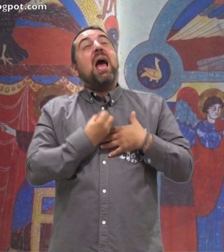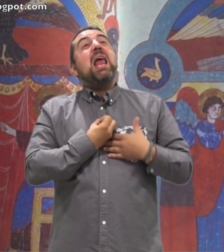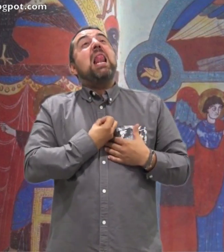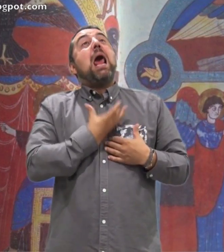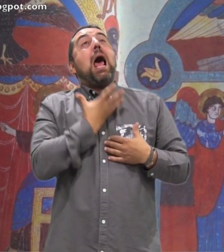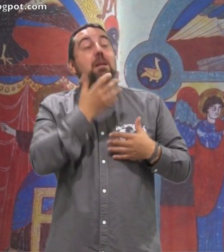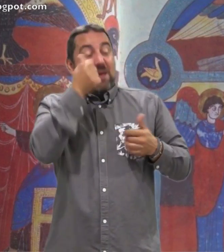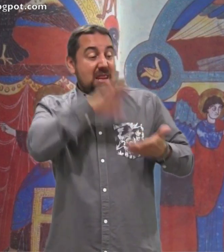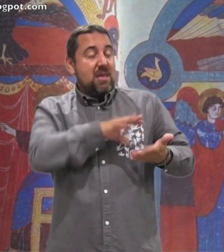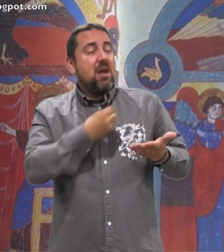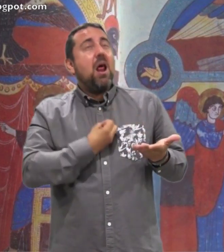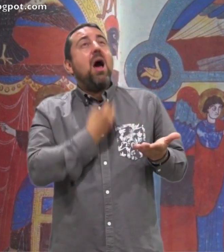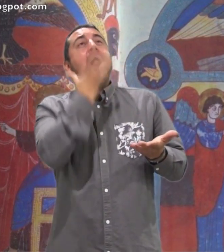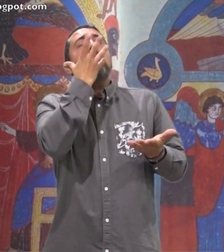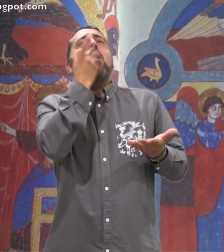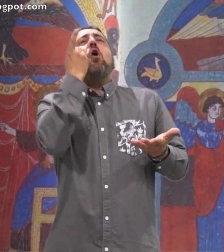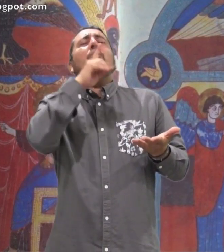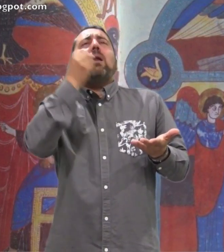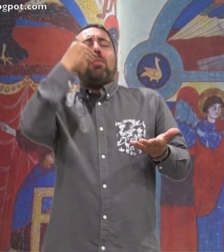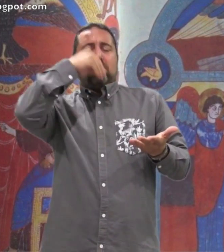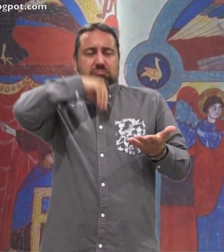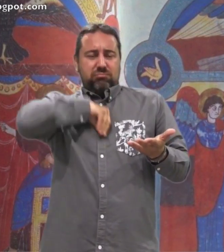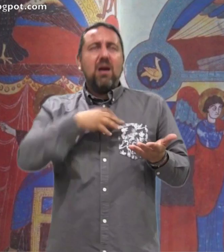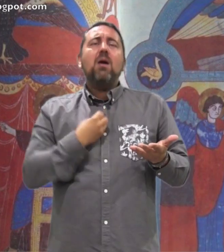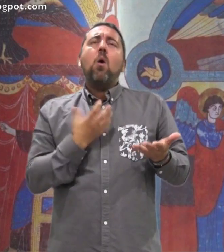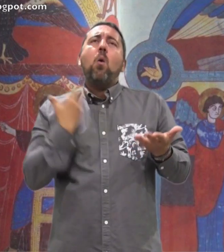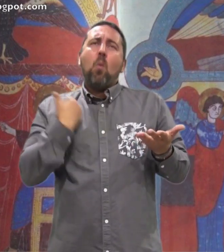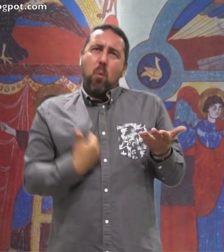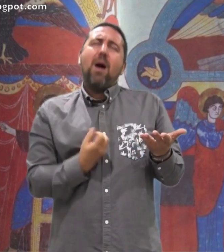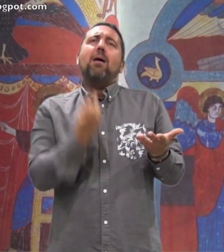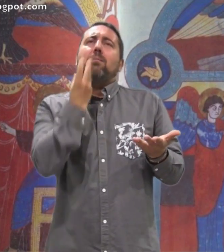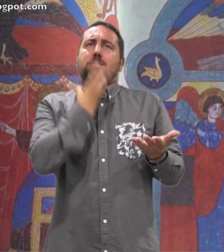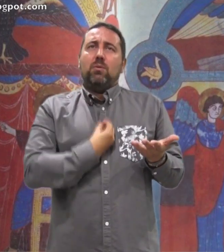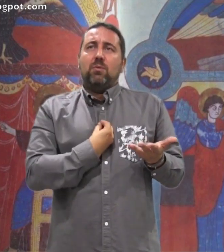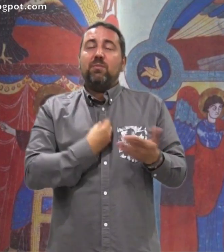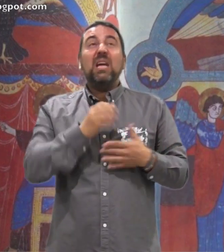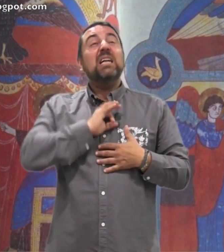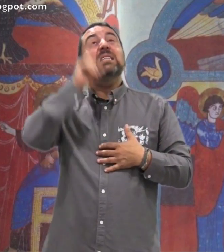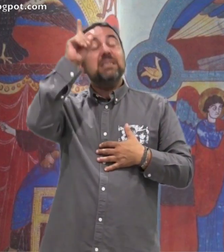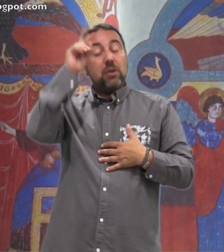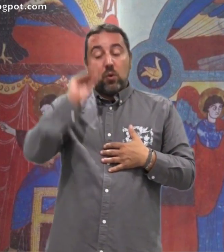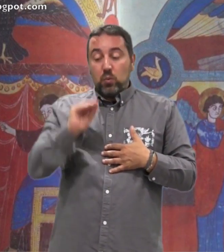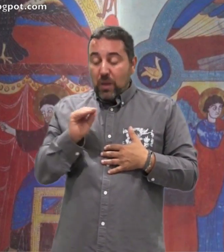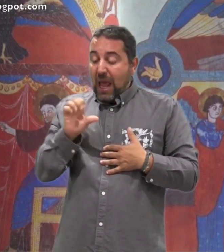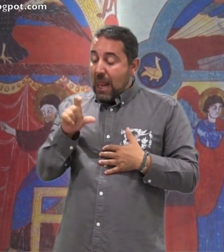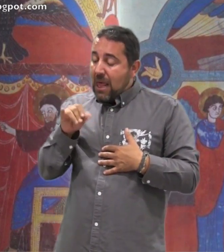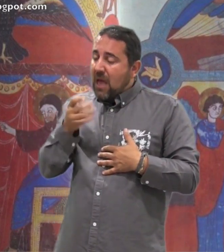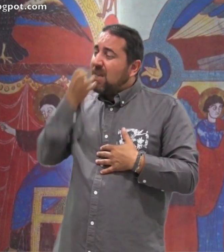Señor Dios mío, que el alma de este niño vuelva a su cuerpo. El